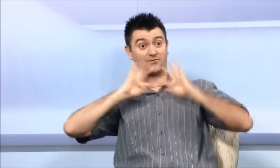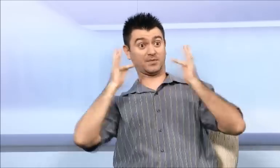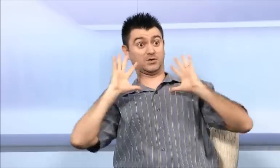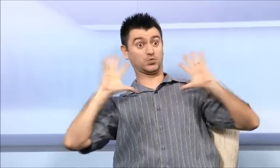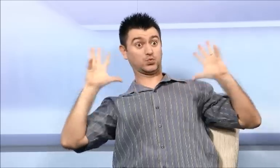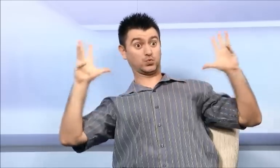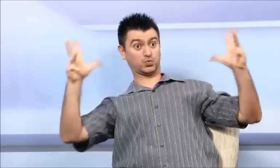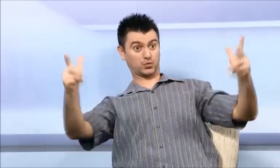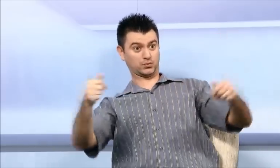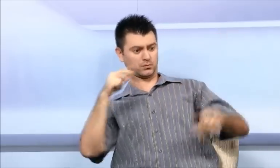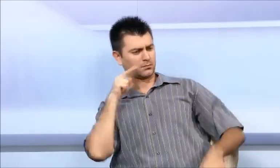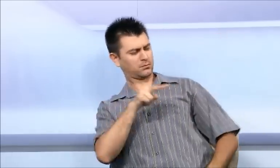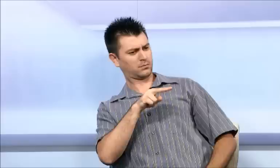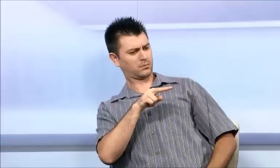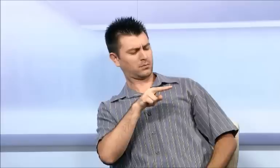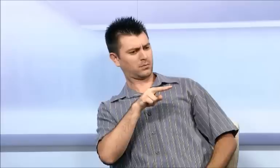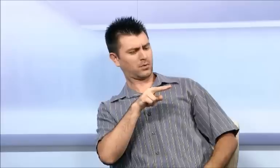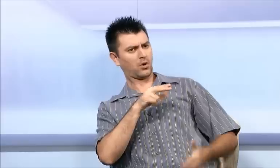virasse.